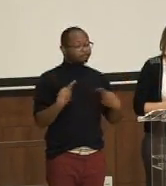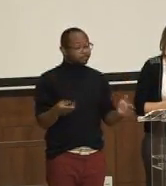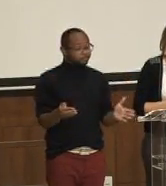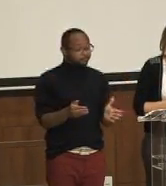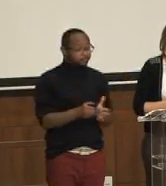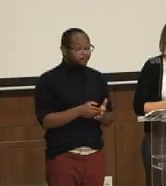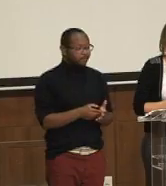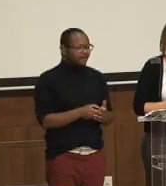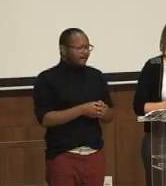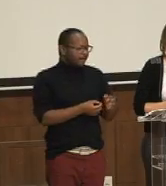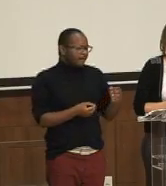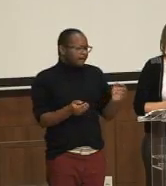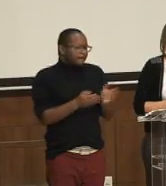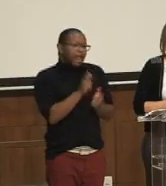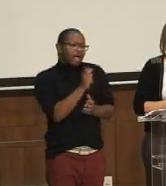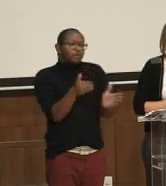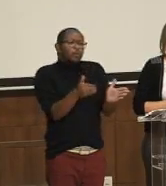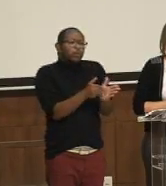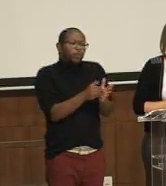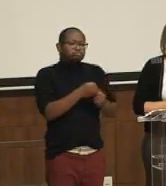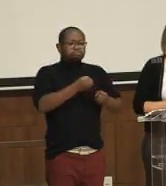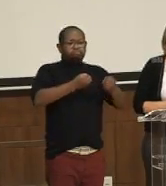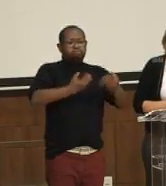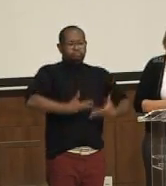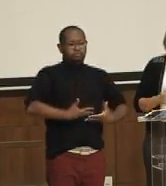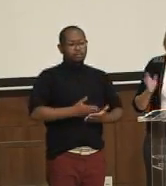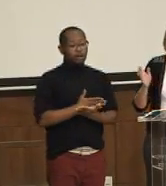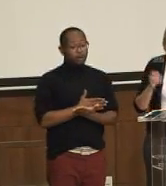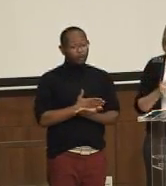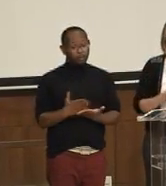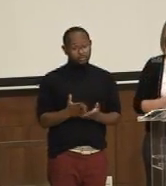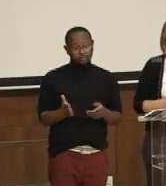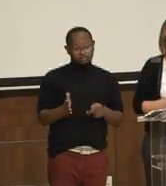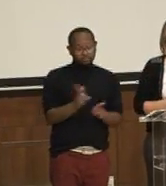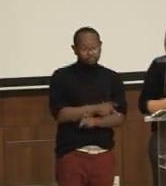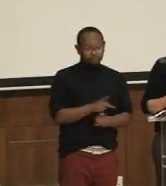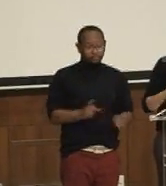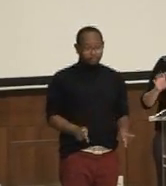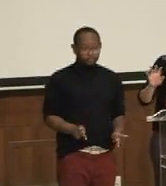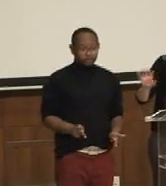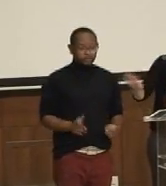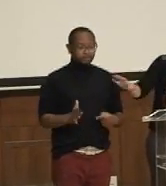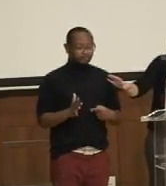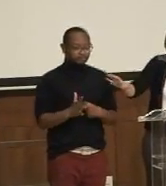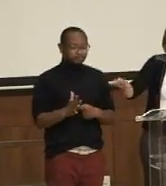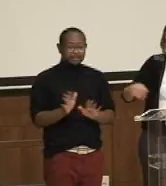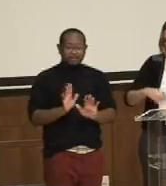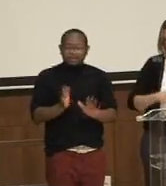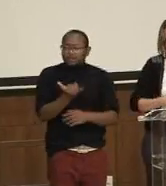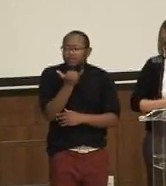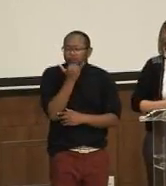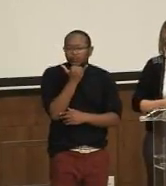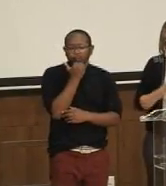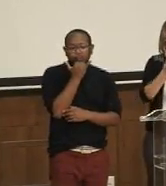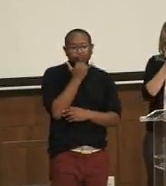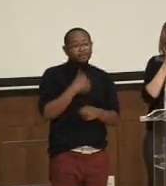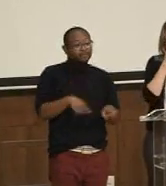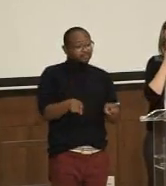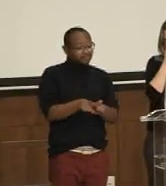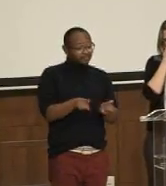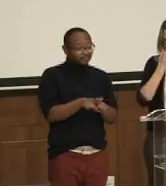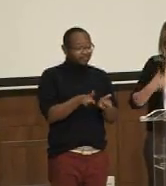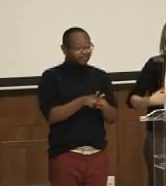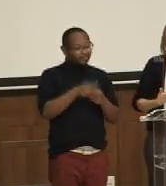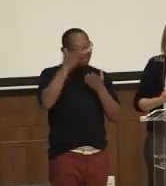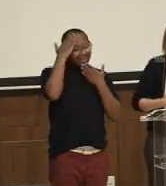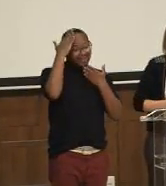dos candidatos, e começaremos com o professor Elcio. Ah, desculpa. Deixa eu agradecer à Comissão